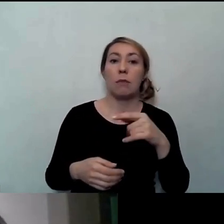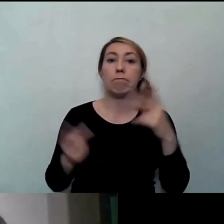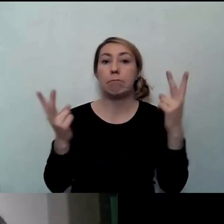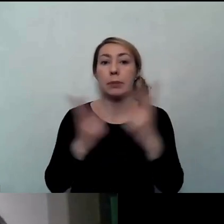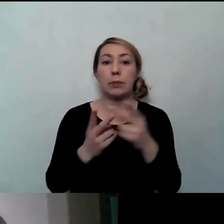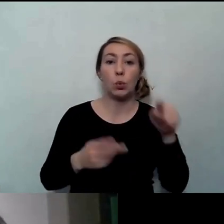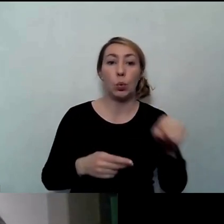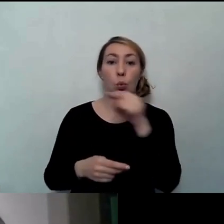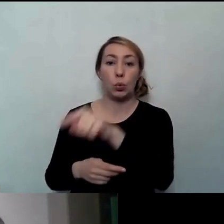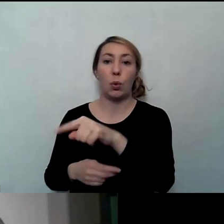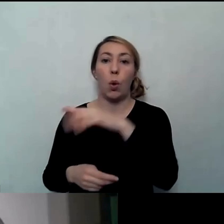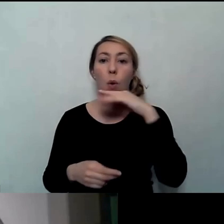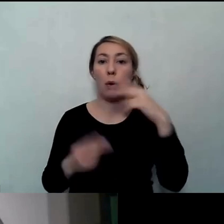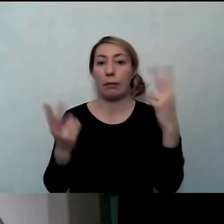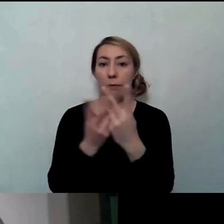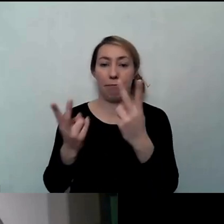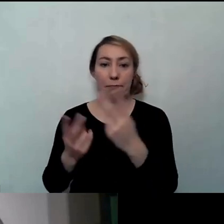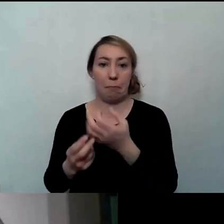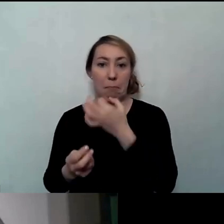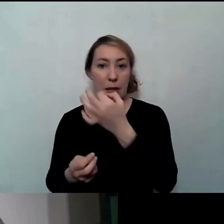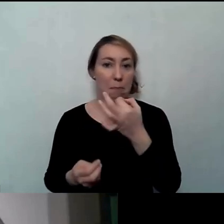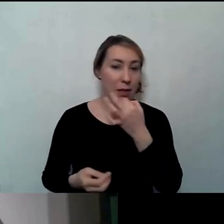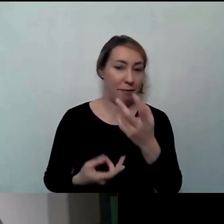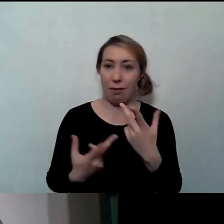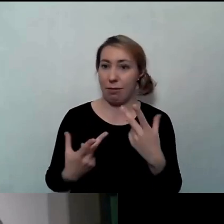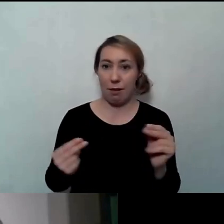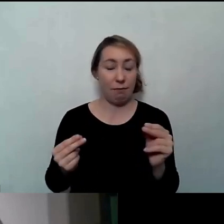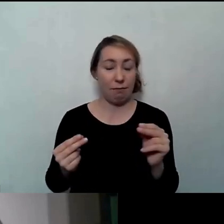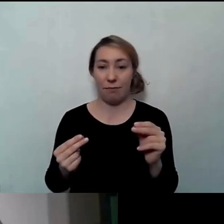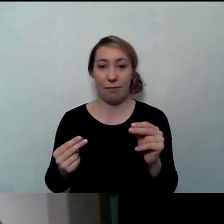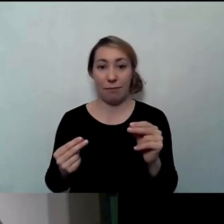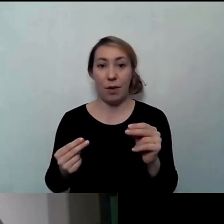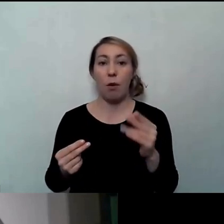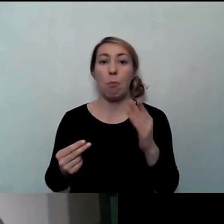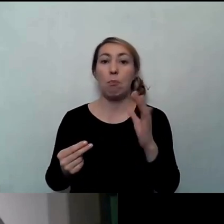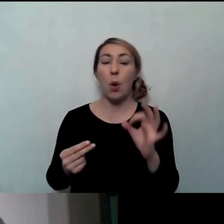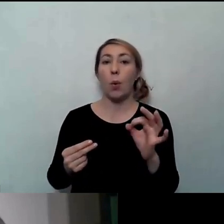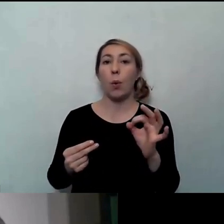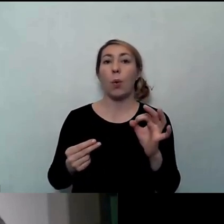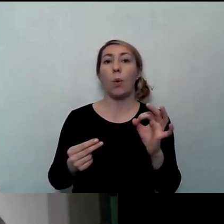teście, dlatego że byłoby to coś, co